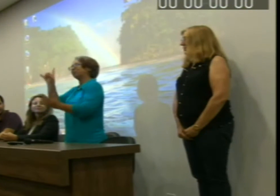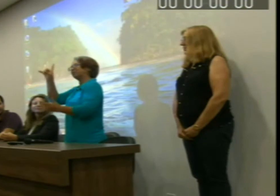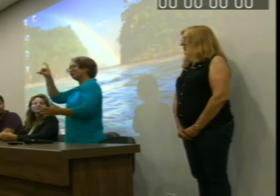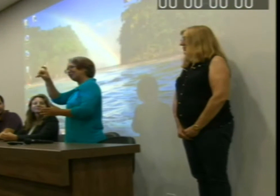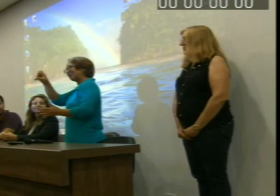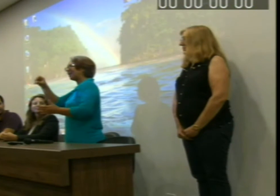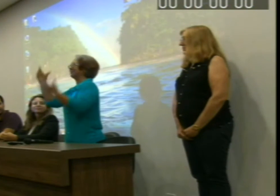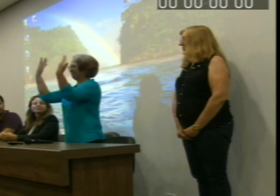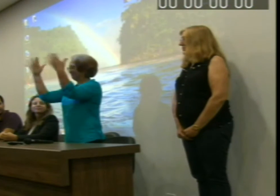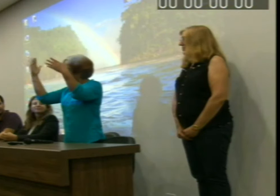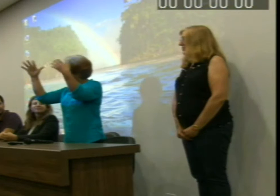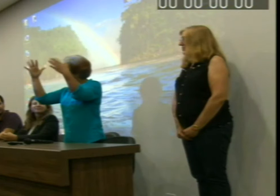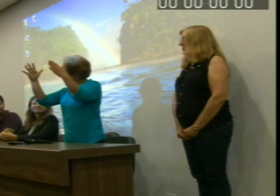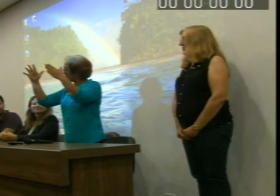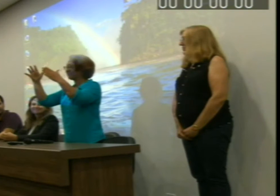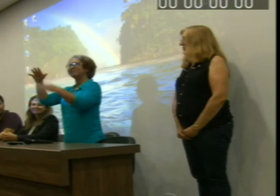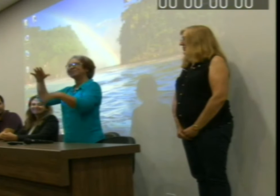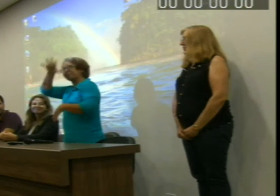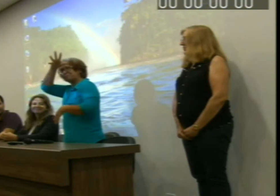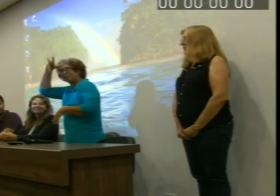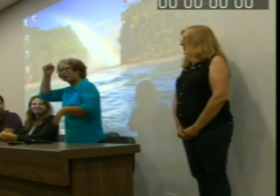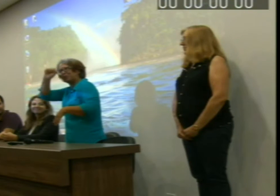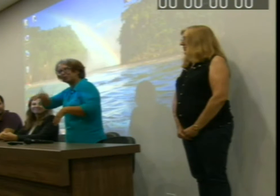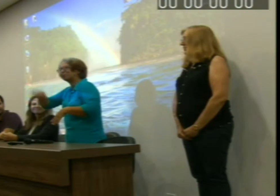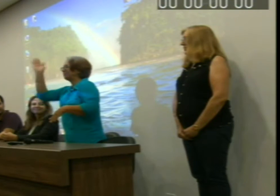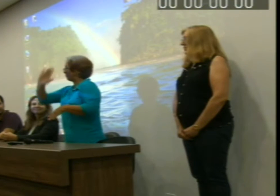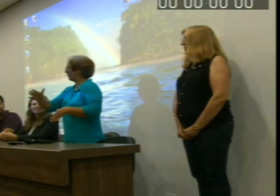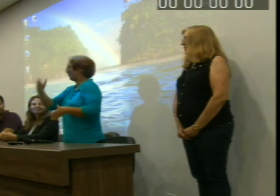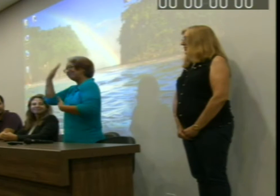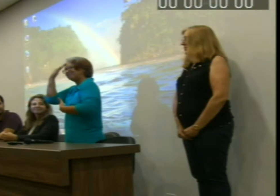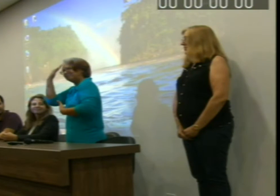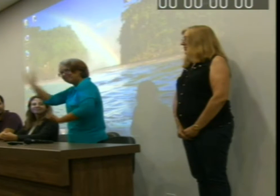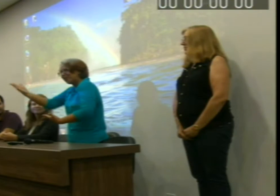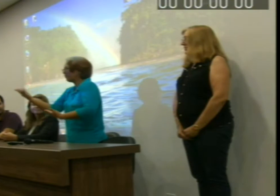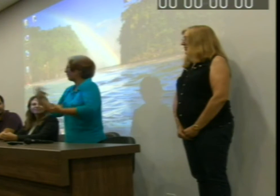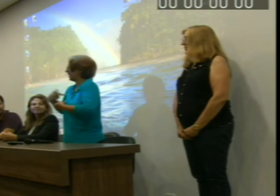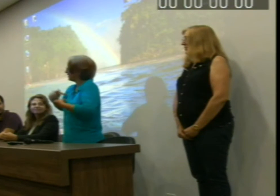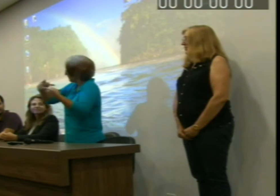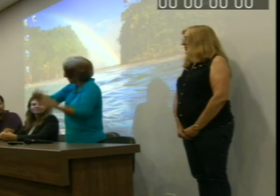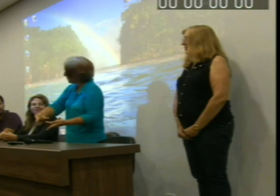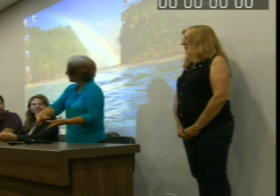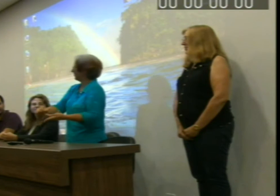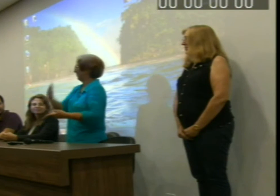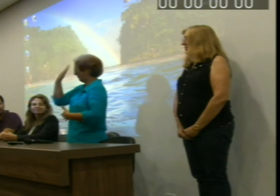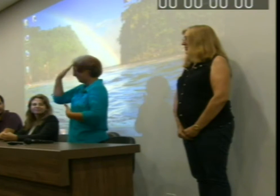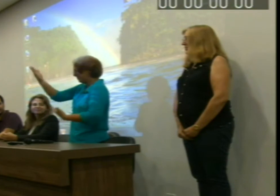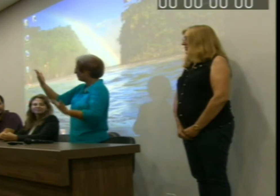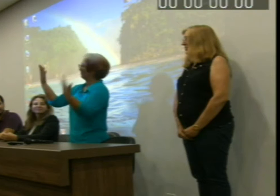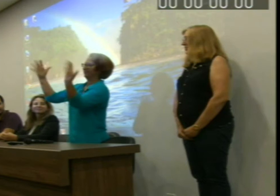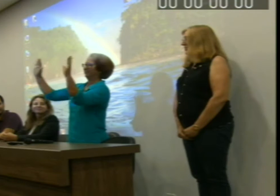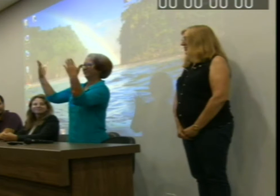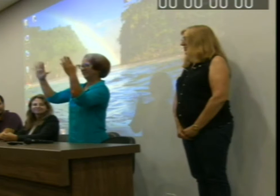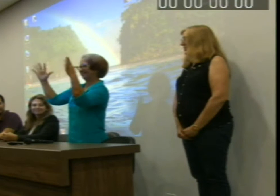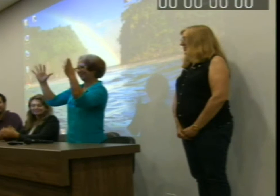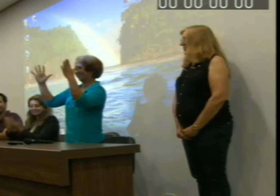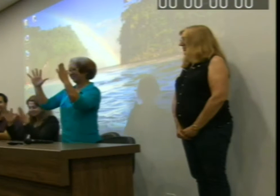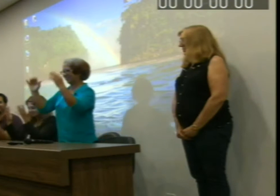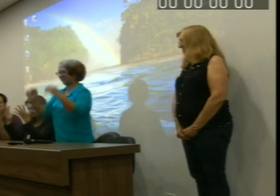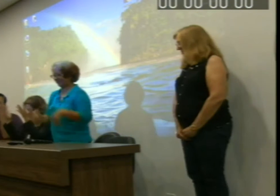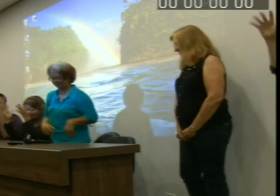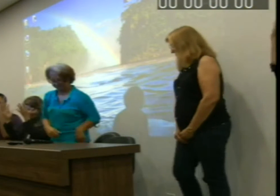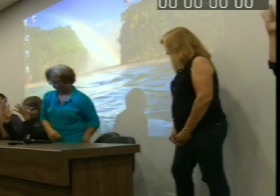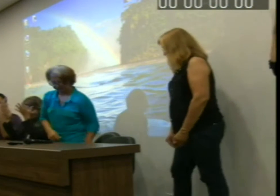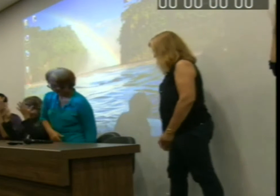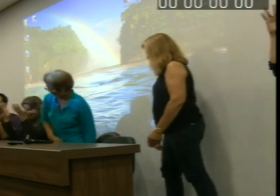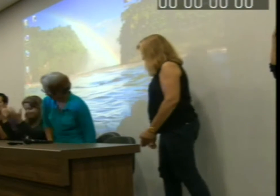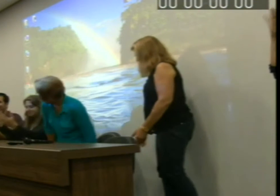cada um de vocês do grupo aqui Dourados que tanto saú e representando Mat do Sul muito obrigada pelo convite